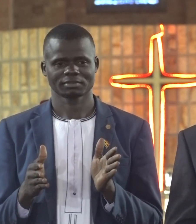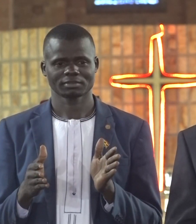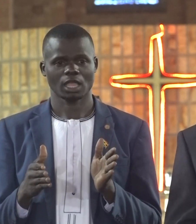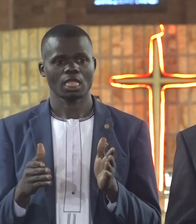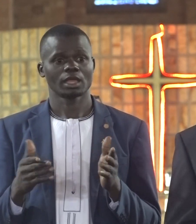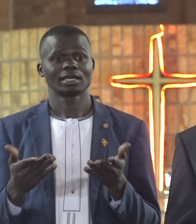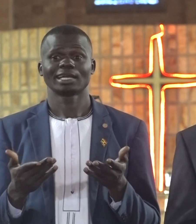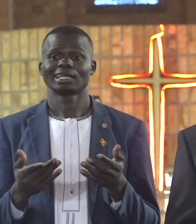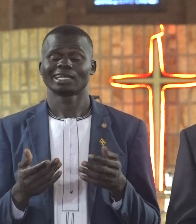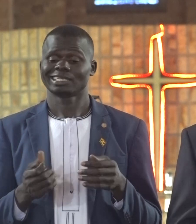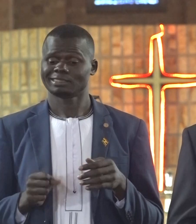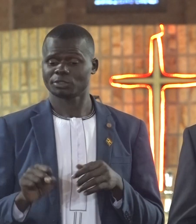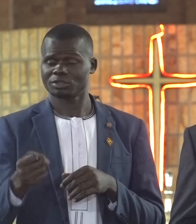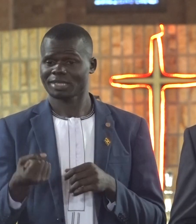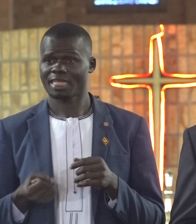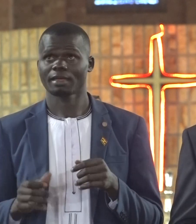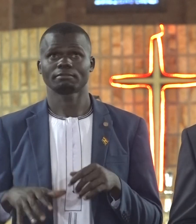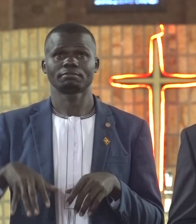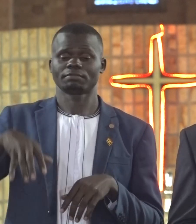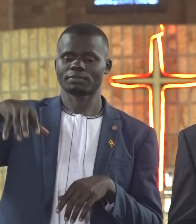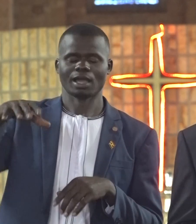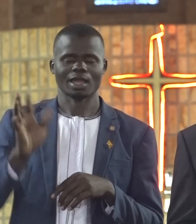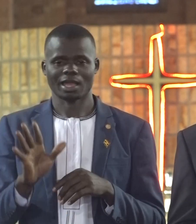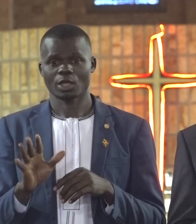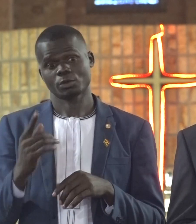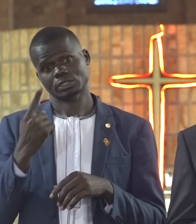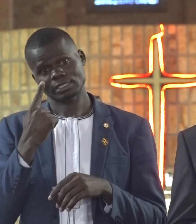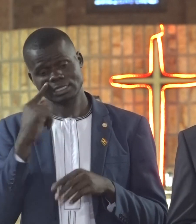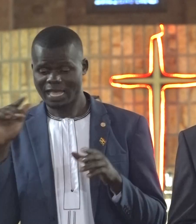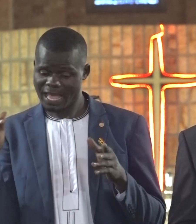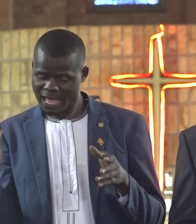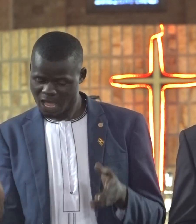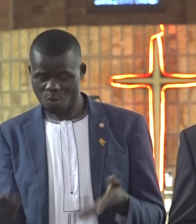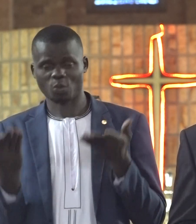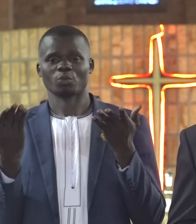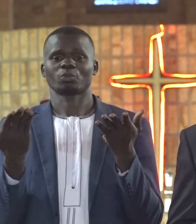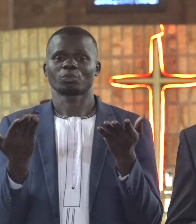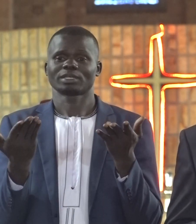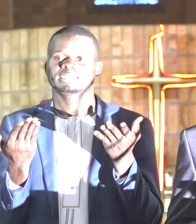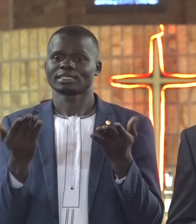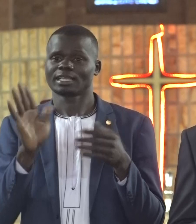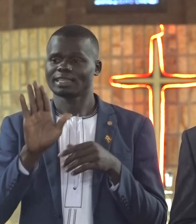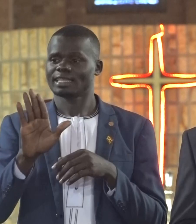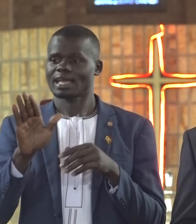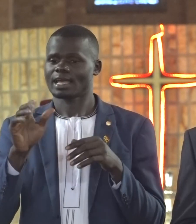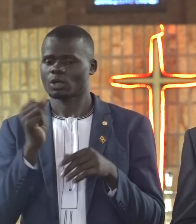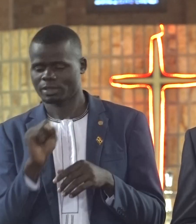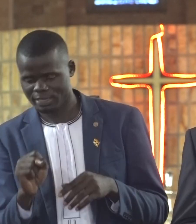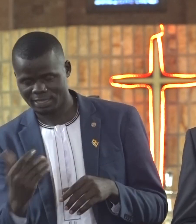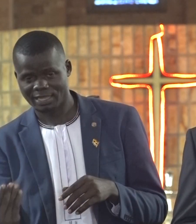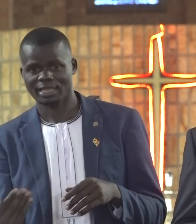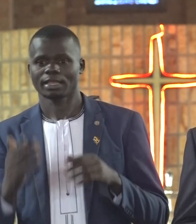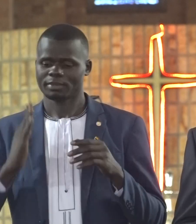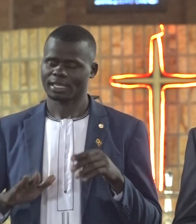obugulumivu bw'ekika kyonna bweyolekera mu bikolwa eby'abazzukulu baakyo.